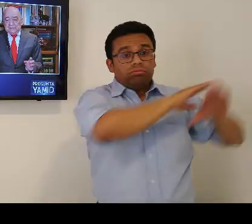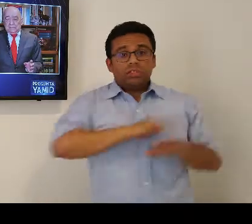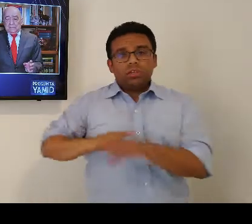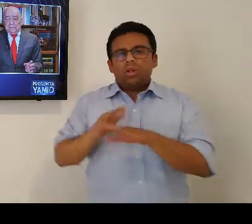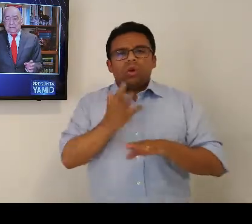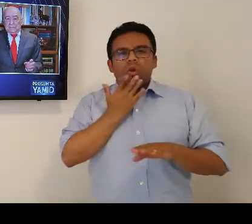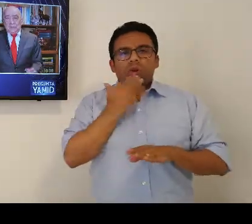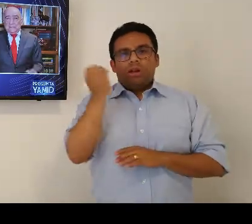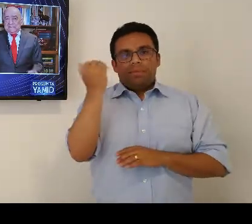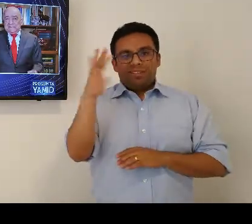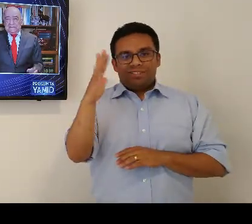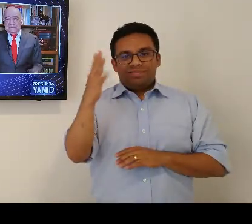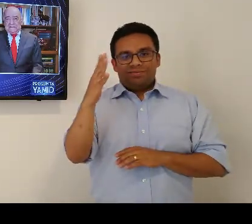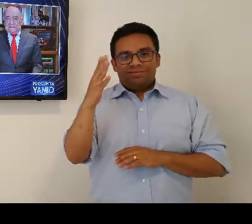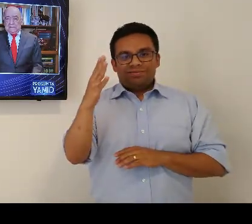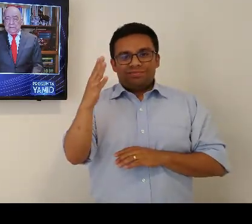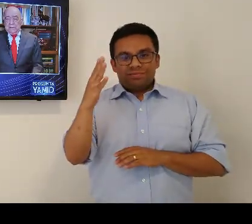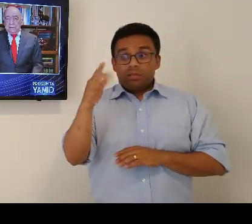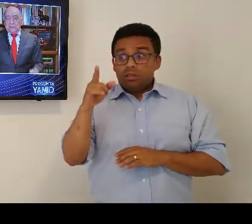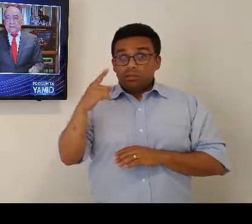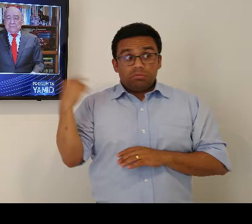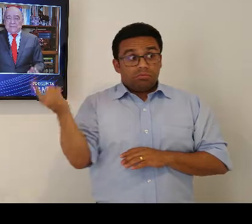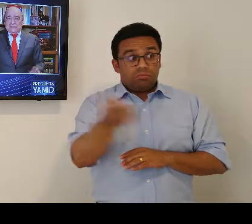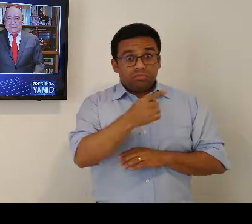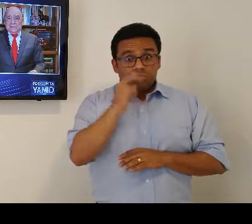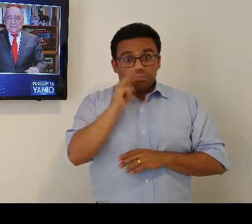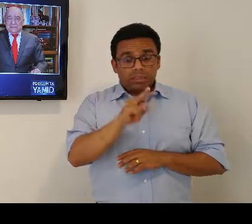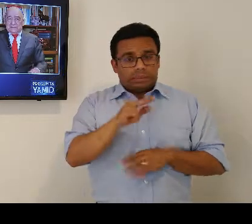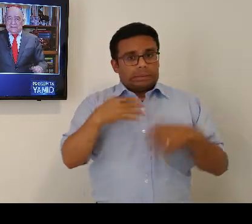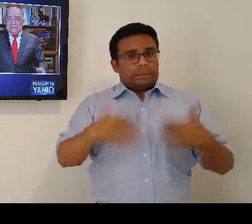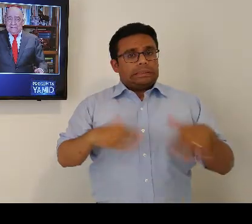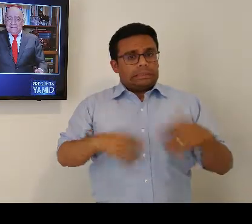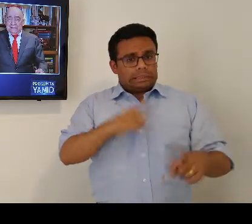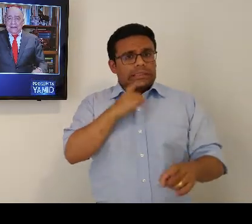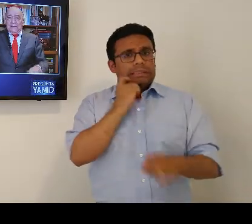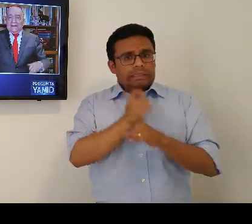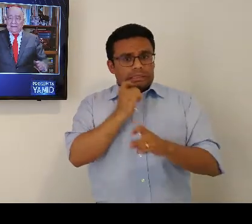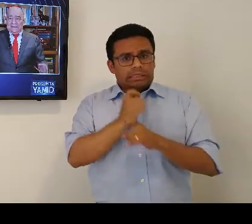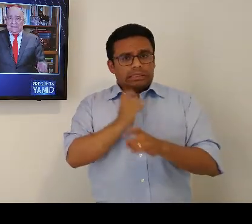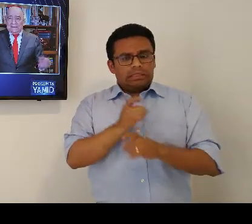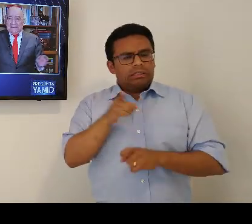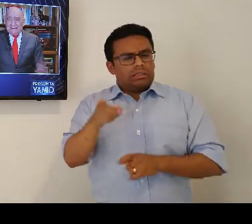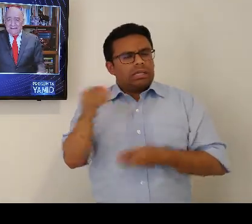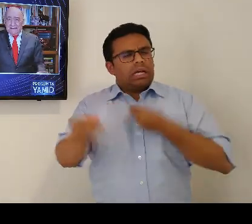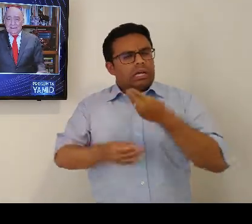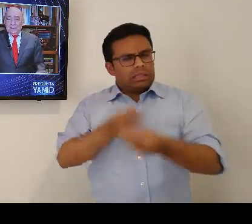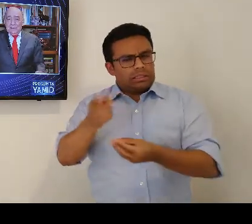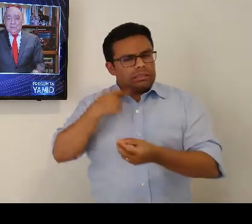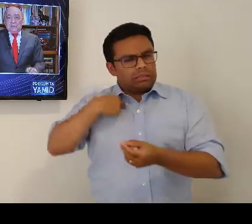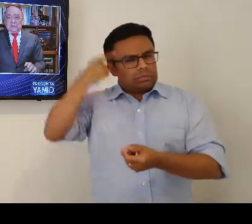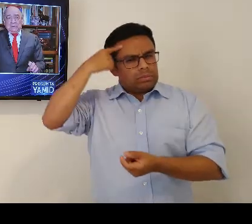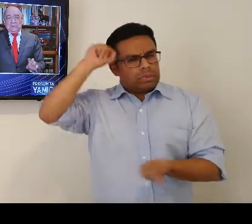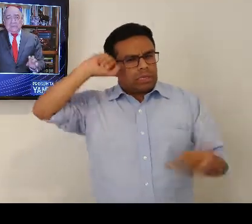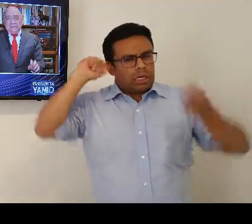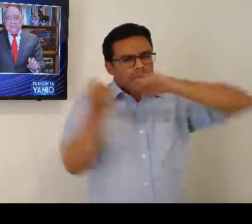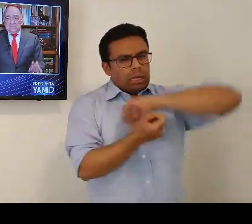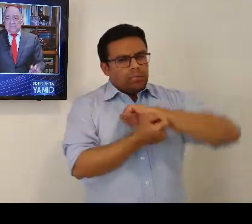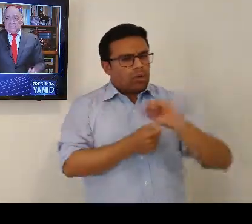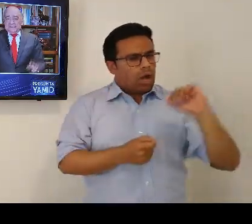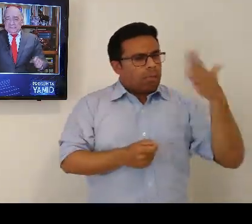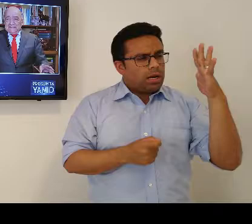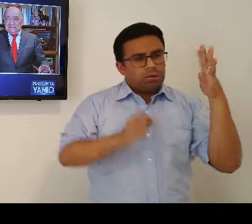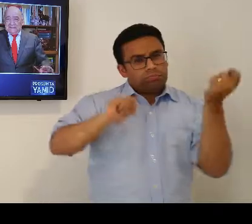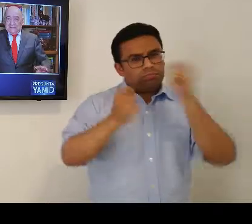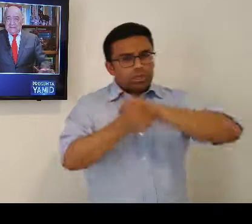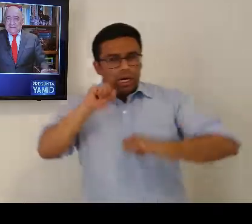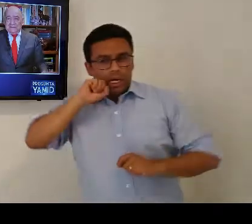La situación no parece ser fácil. ¿Usted ha pensado en pasar ya a alerta naranja o en tomar una medida